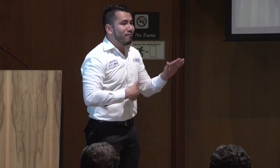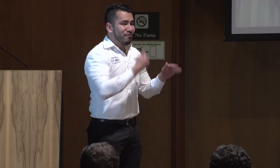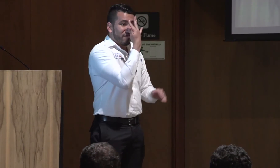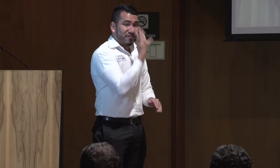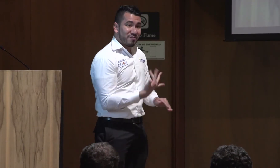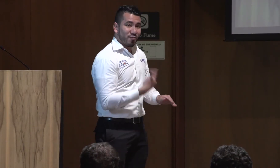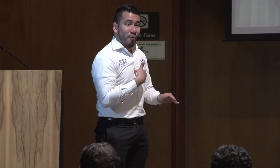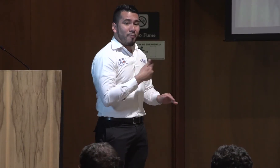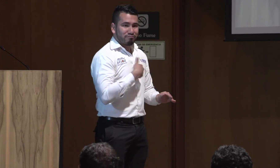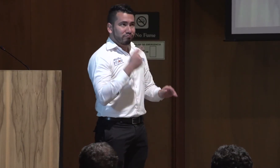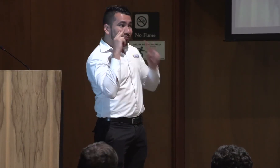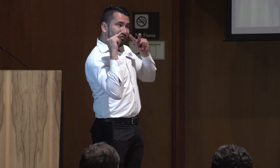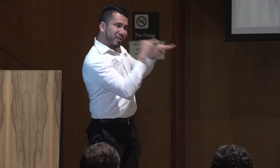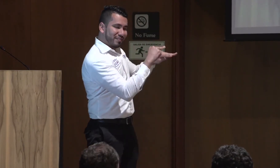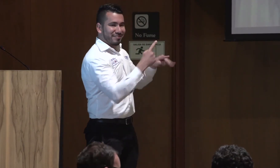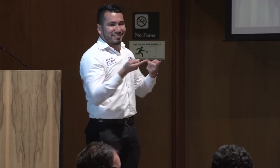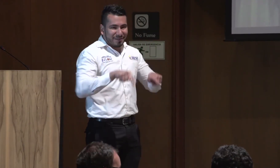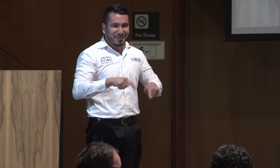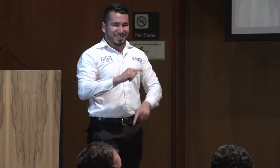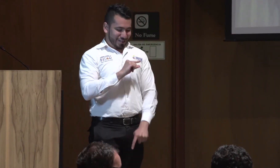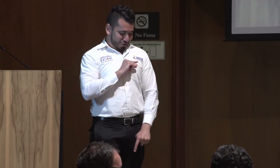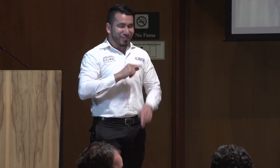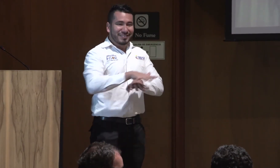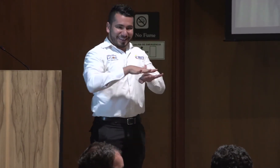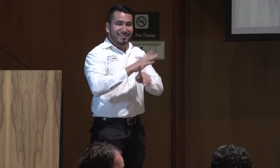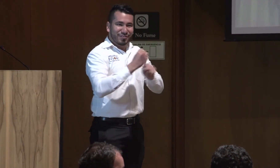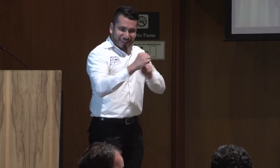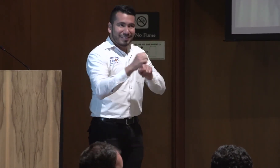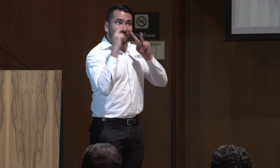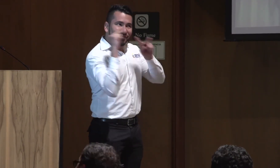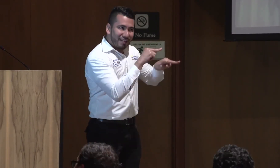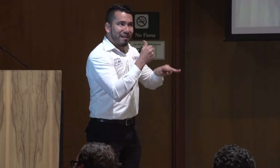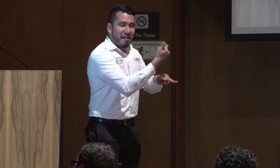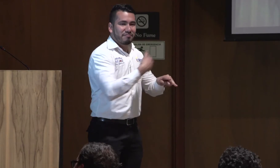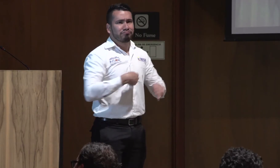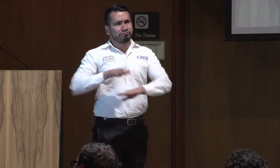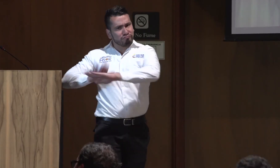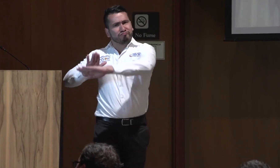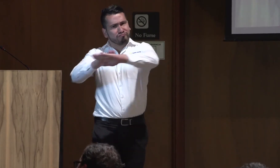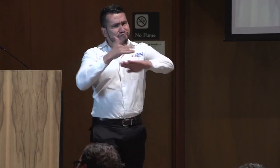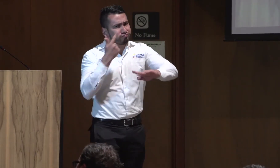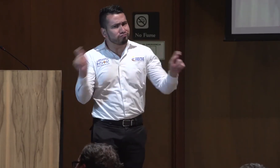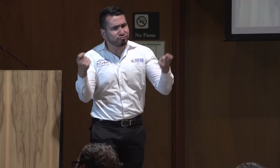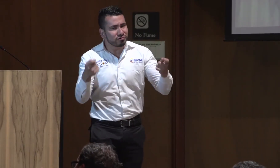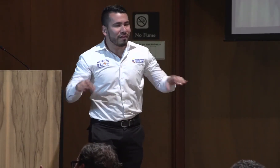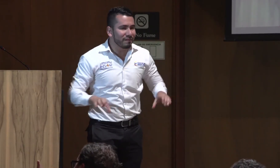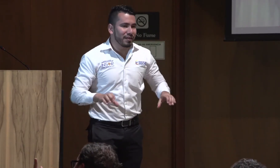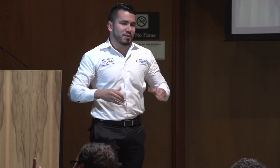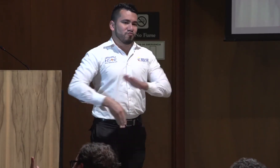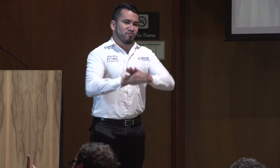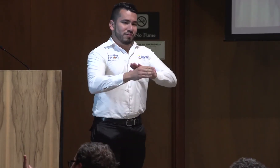para Sordos del Banco de la República, los canales del INSOR, y a través de esos medios estaremos haciendo las convocatorias para las siguientes